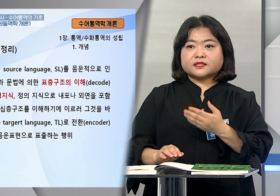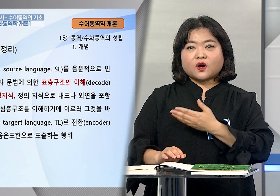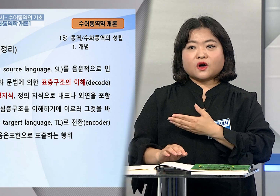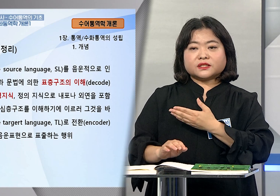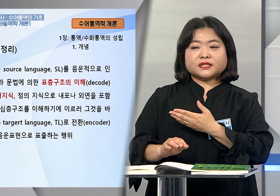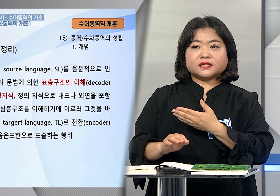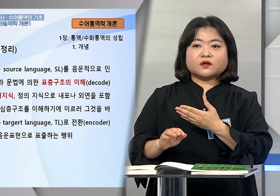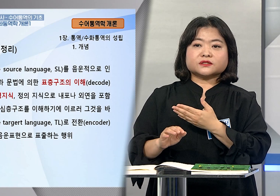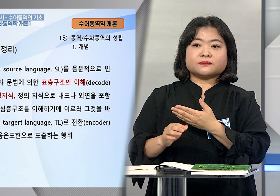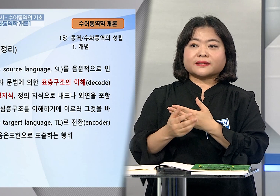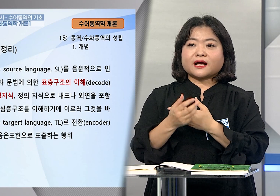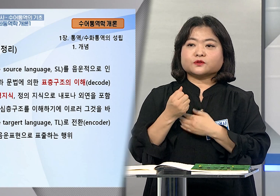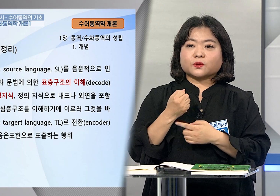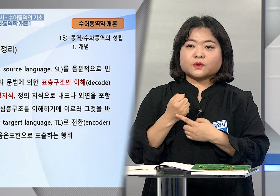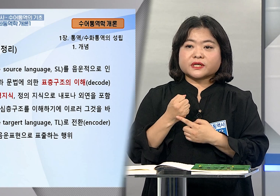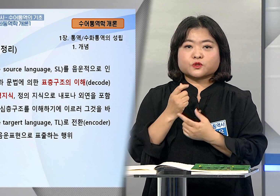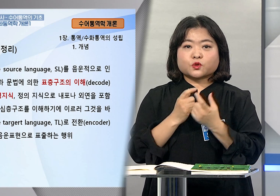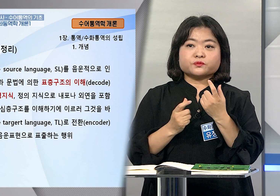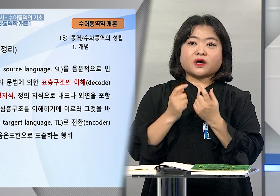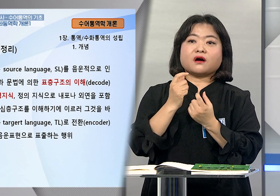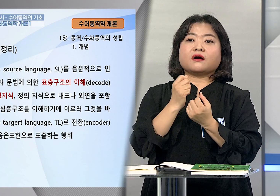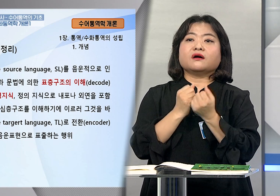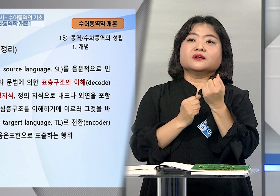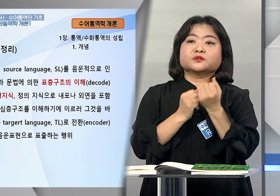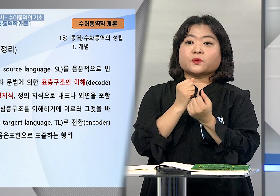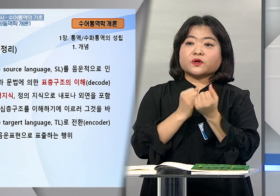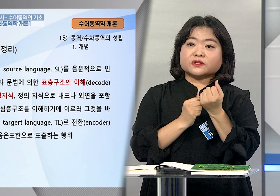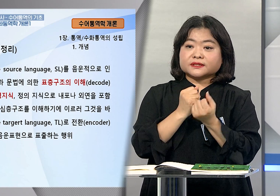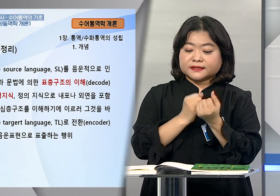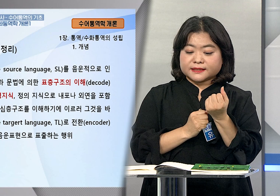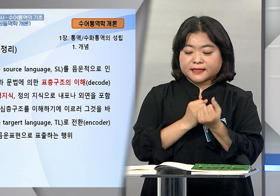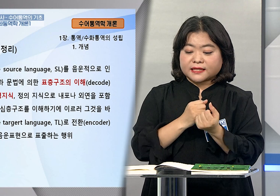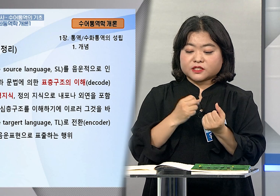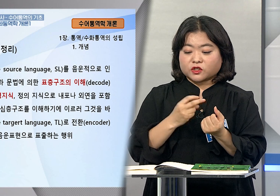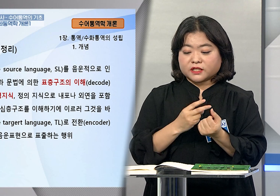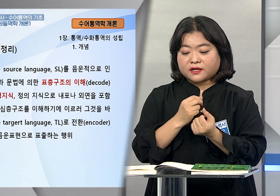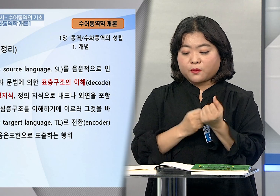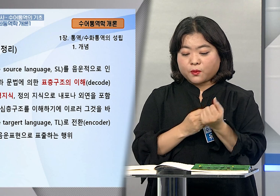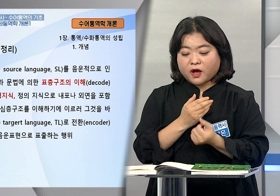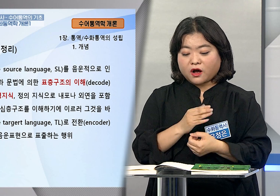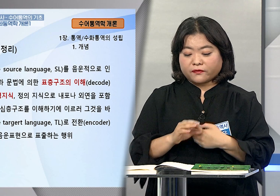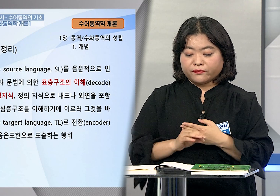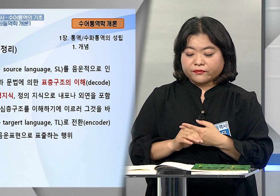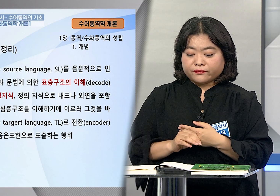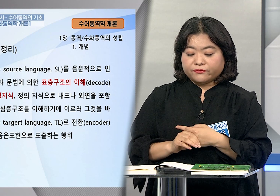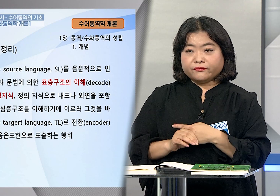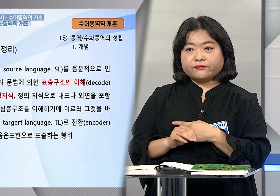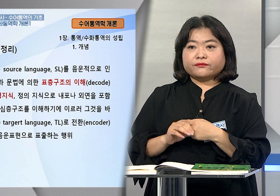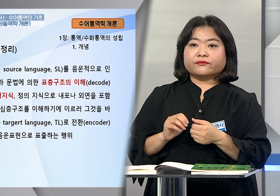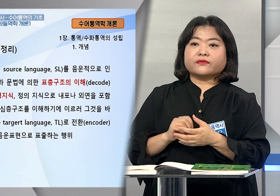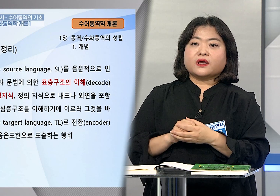자, 그래서 이것을 바탕으로 제가 조금 더 통역을 다시 정리를 해보면